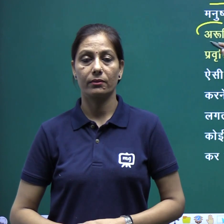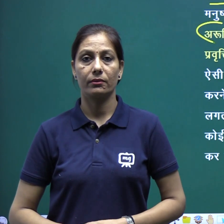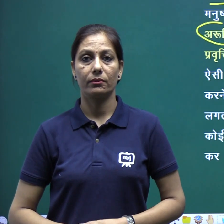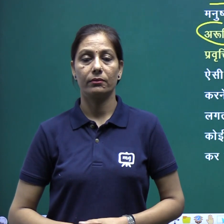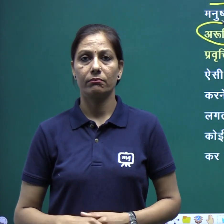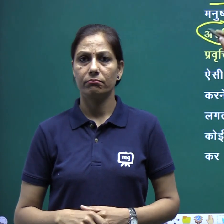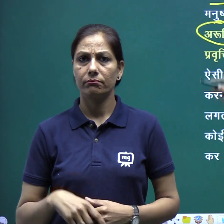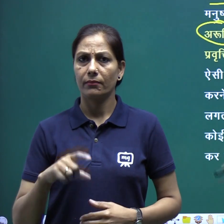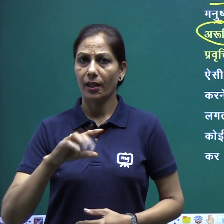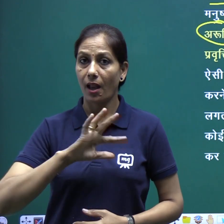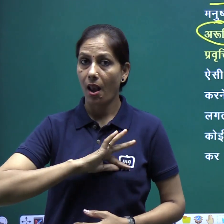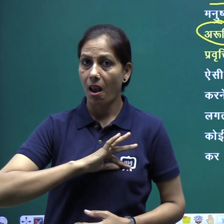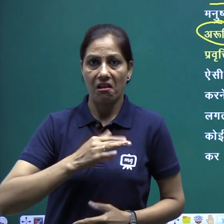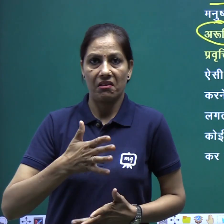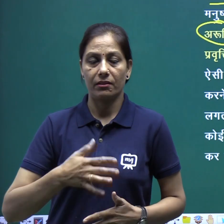अरुचि